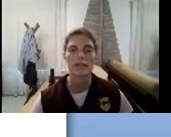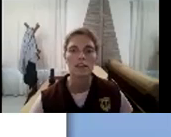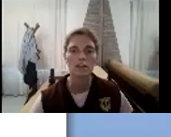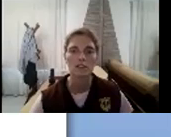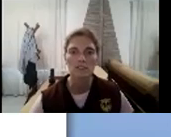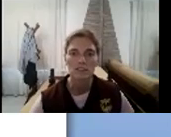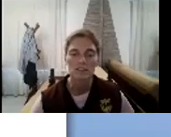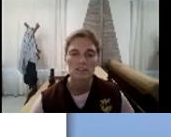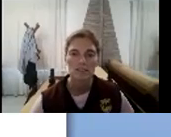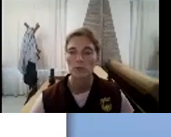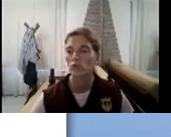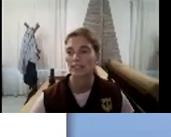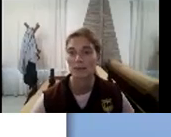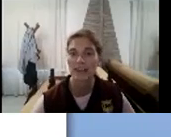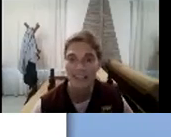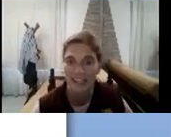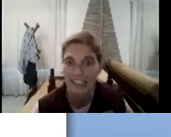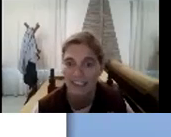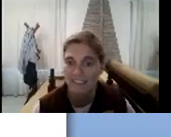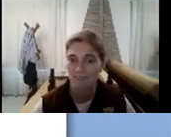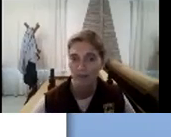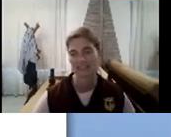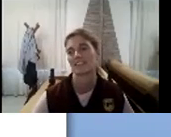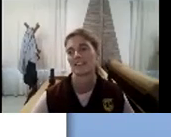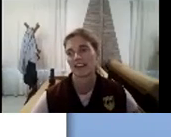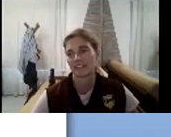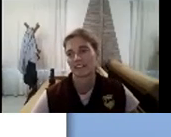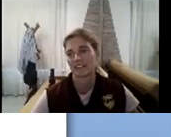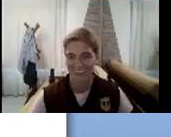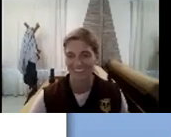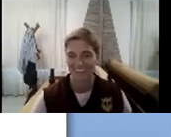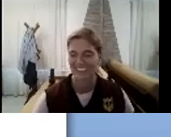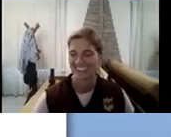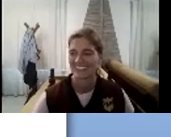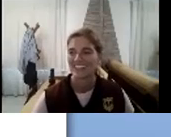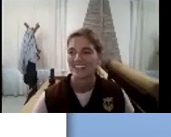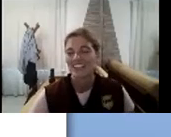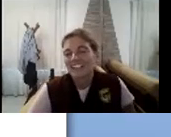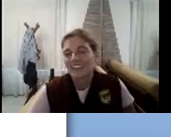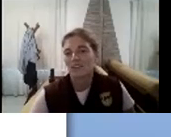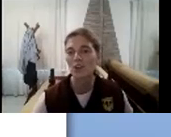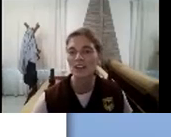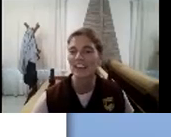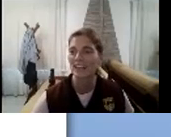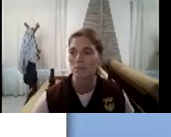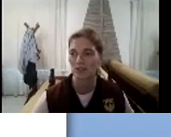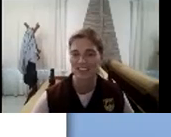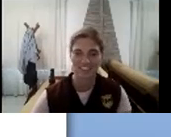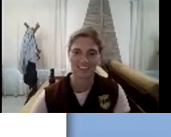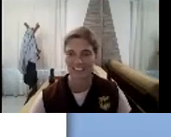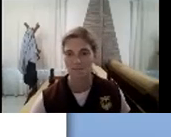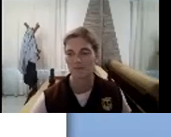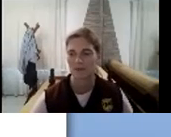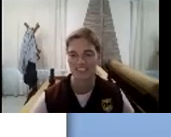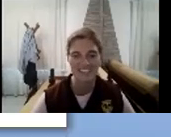Upa Acá mío, está con le vos. puse una Qué remera del lindo. jardín Me para que encanta con la siga. remera del jardín. Queda tan gracioso. Como los nenes, porque